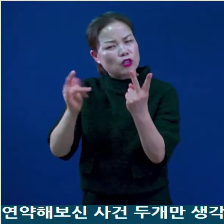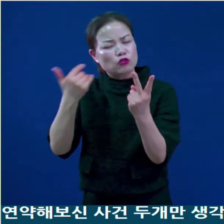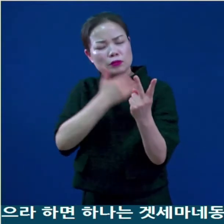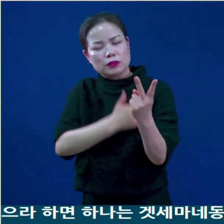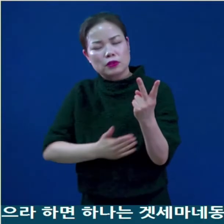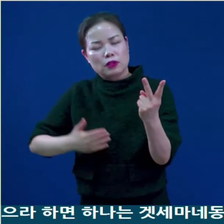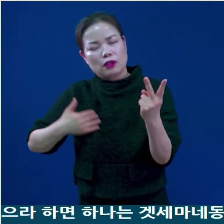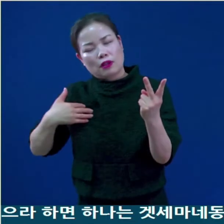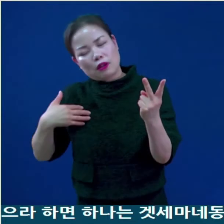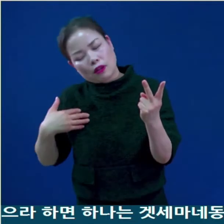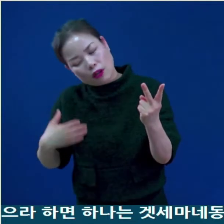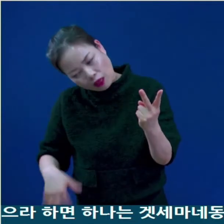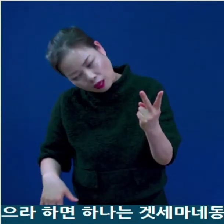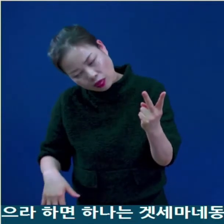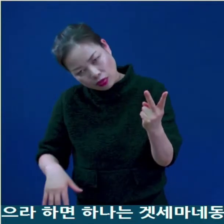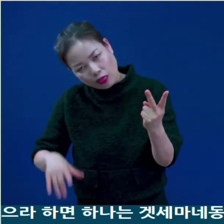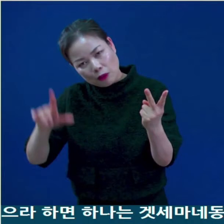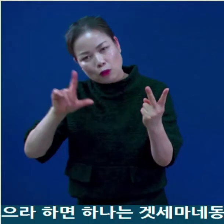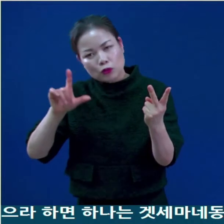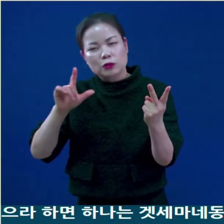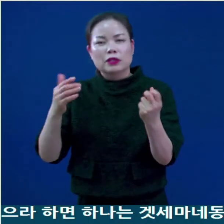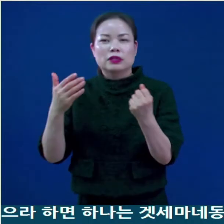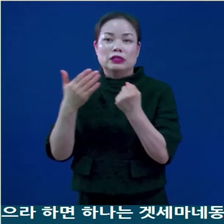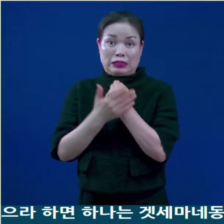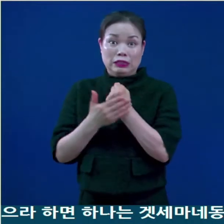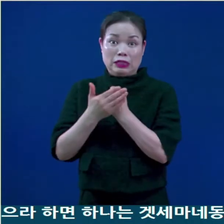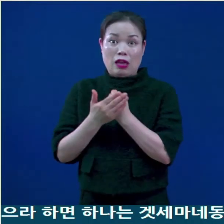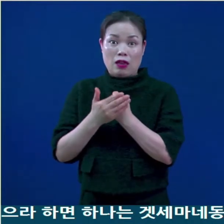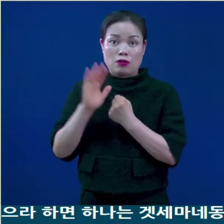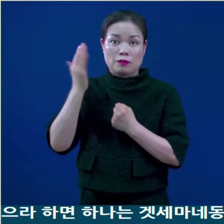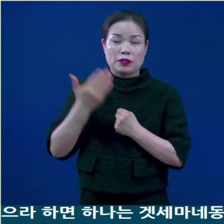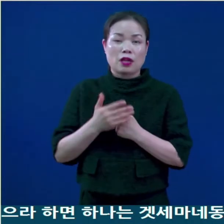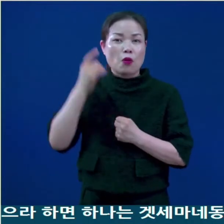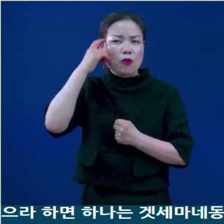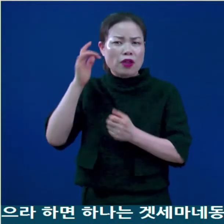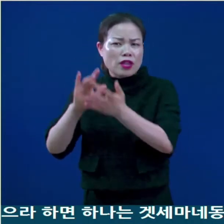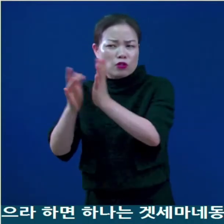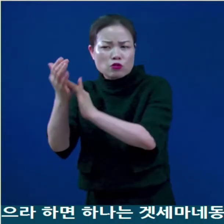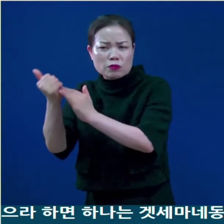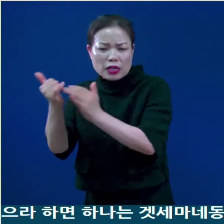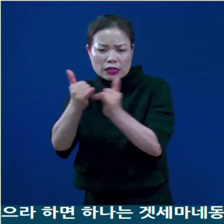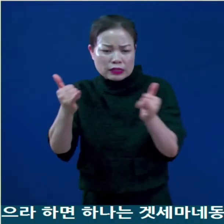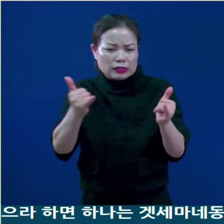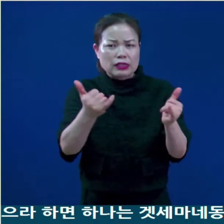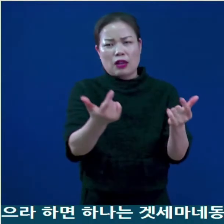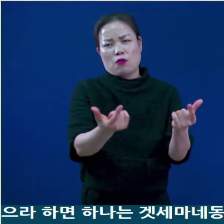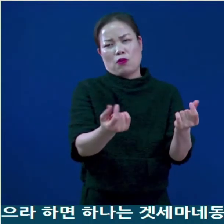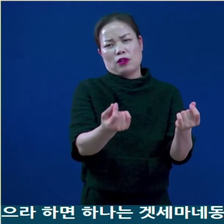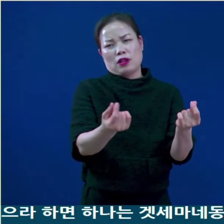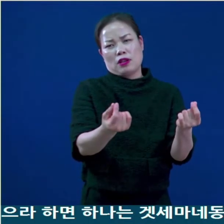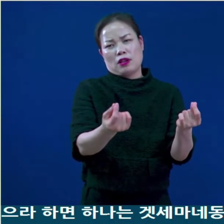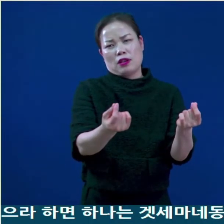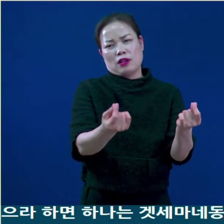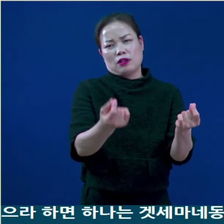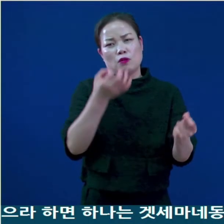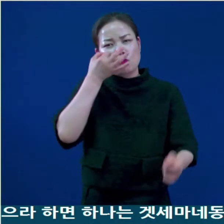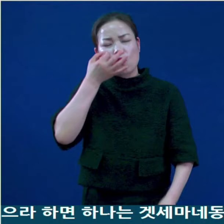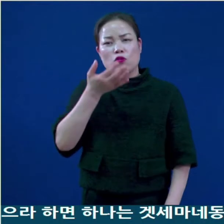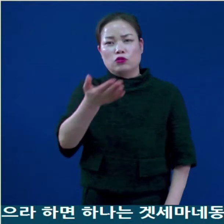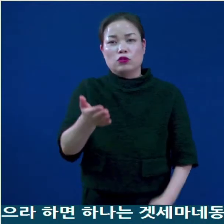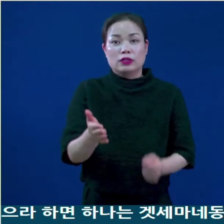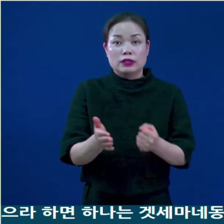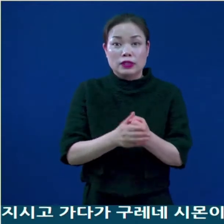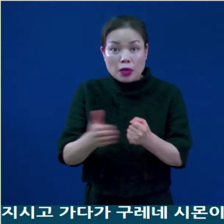육신이 약한 모습을 보여주는 거예요. 이것도 은혜입니다. 왜냐하면 예수님이 우리와 똑같은 인성을 가지고 계시다라는 것을 보여주는 거기